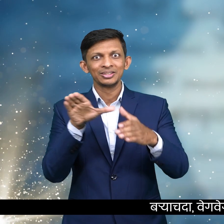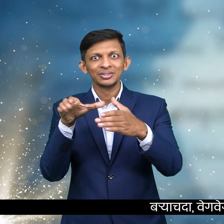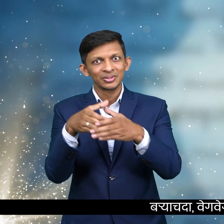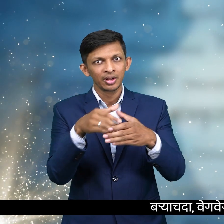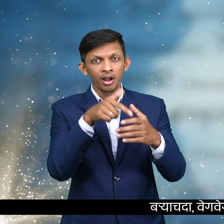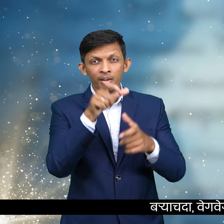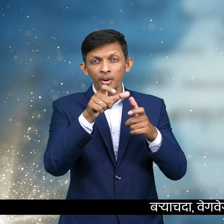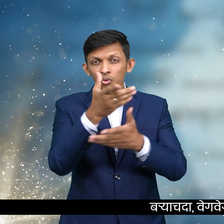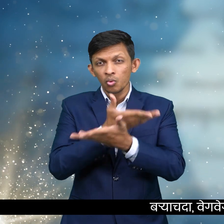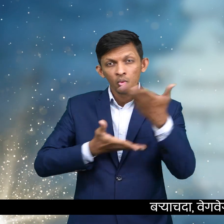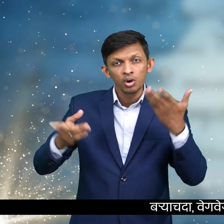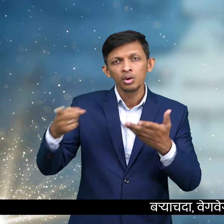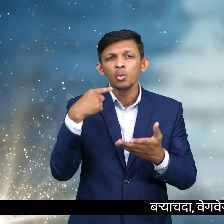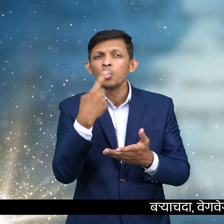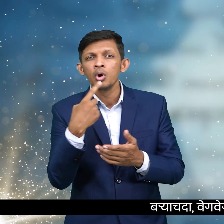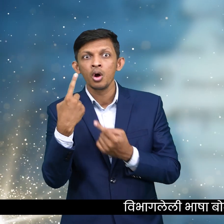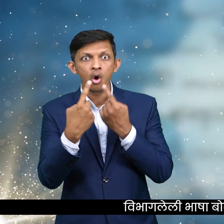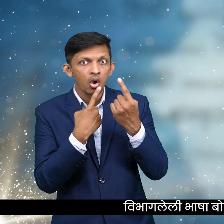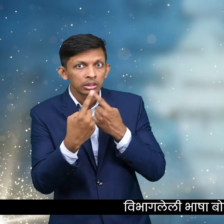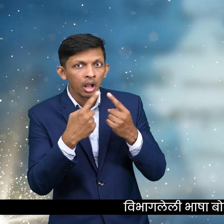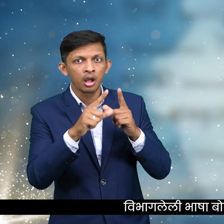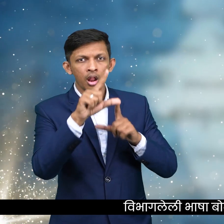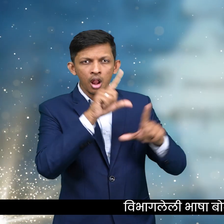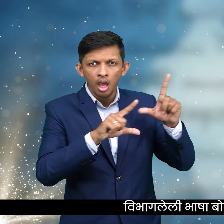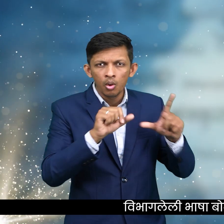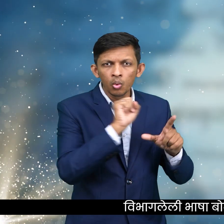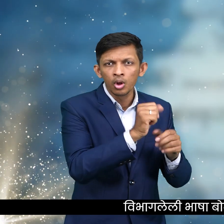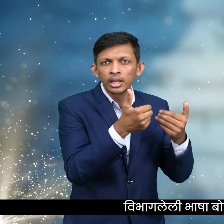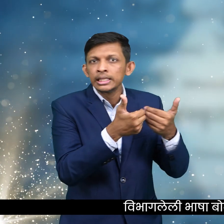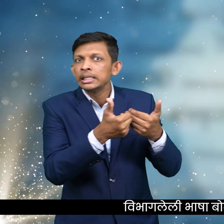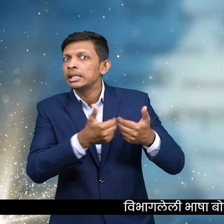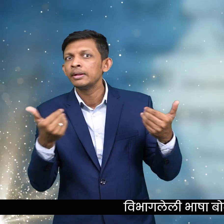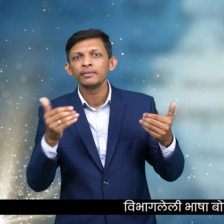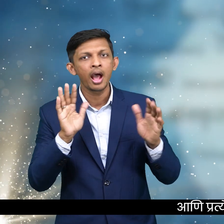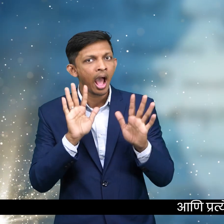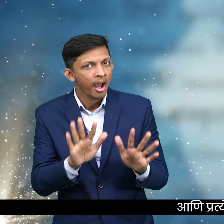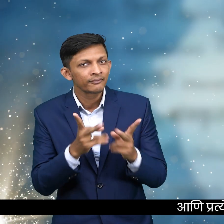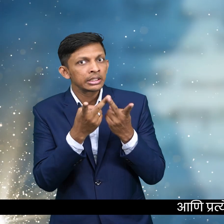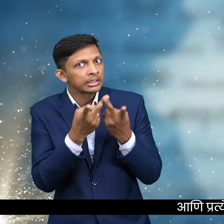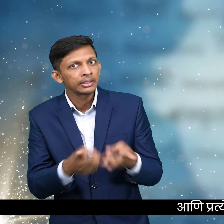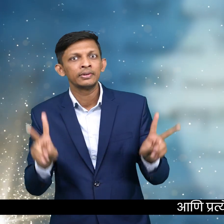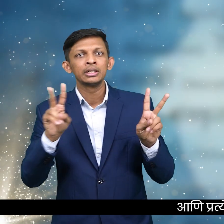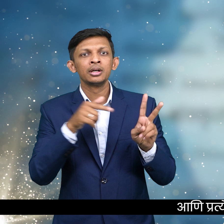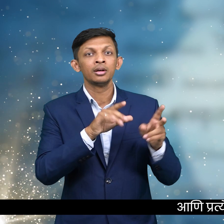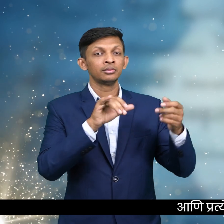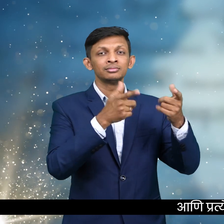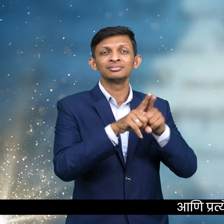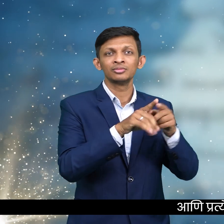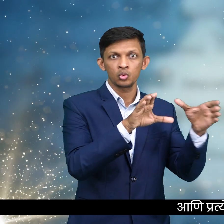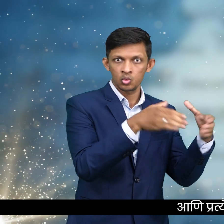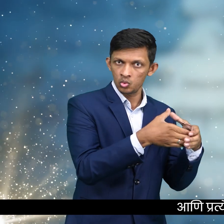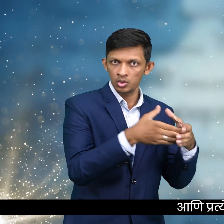बऱ्याचदा वेगवेगळ्या उपसमूहांमध्ये वेगवेगळी भाषा बोलणाऱ्या लोकांचा एक गट आणि प्रत्येक उपसमूहाने